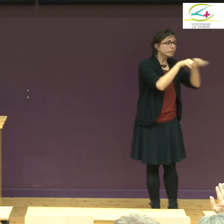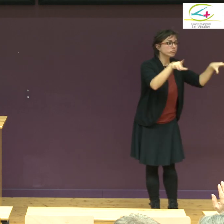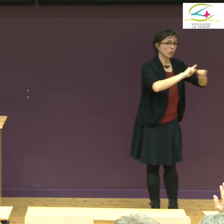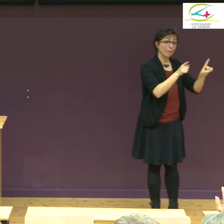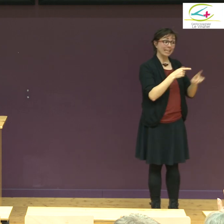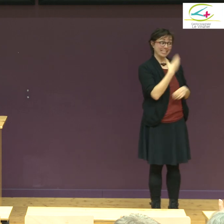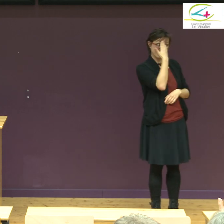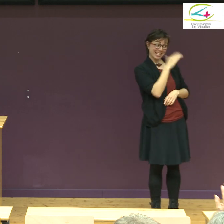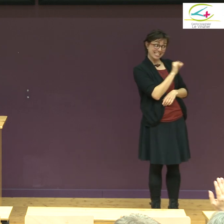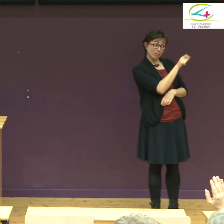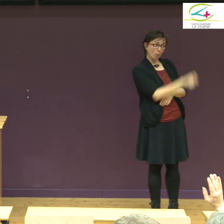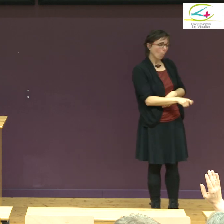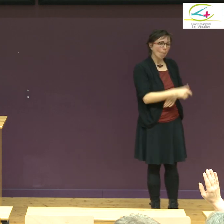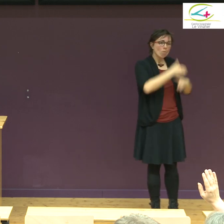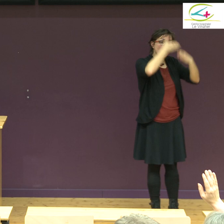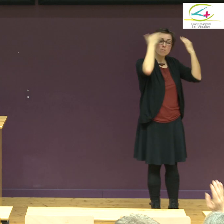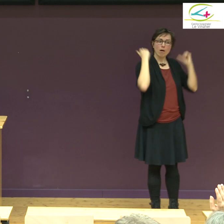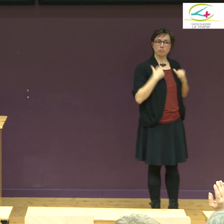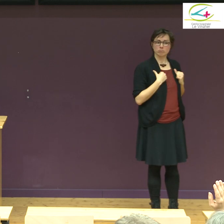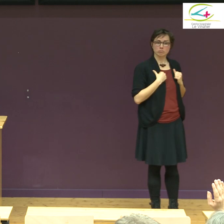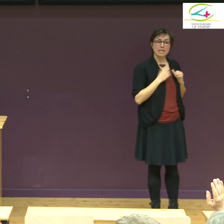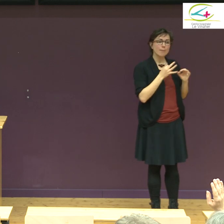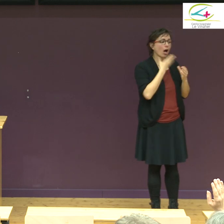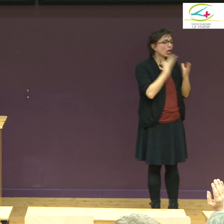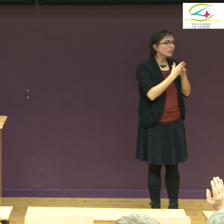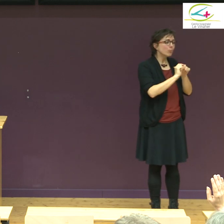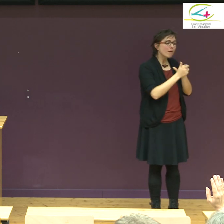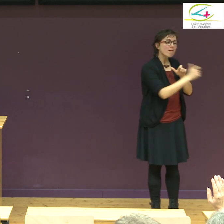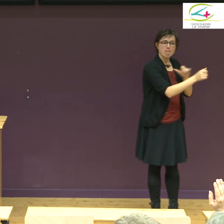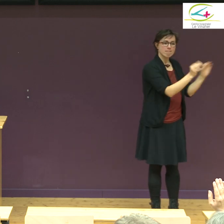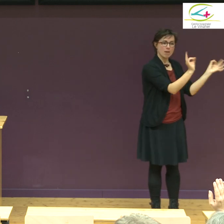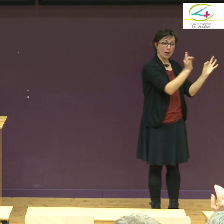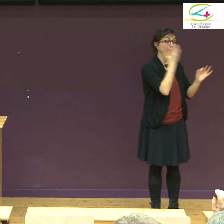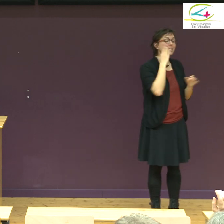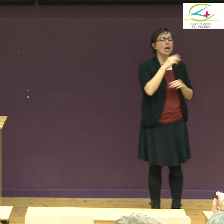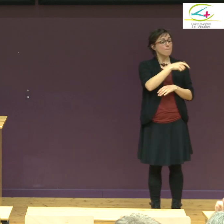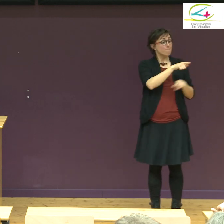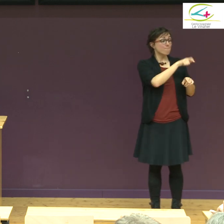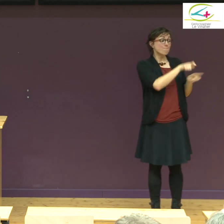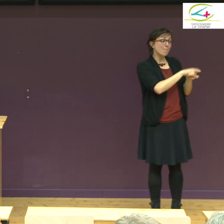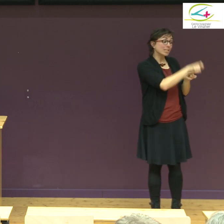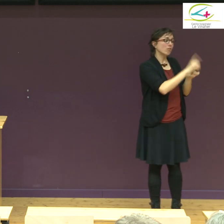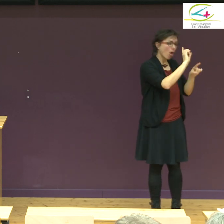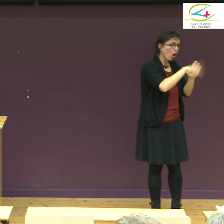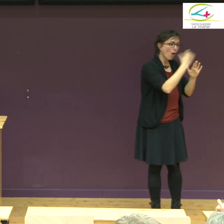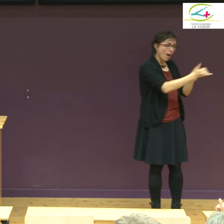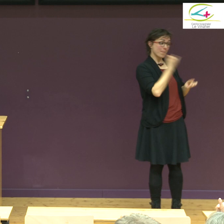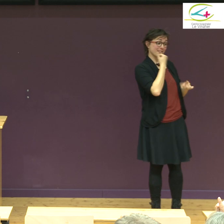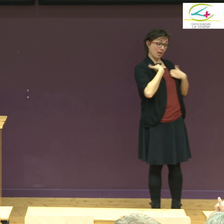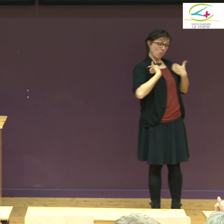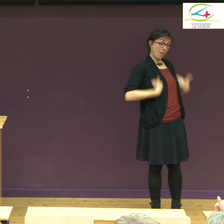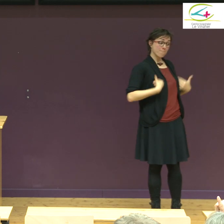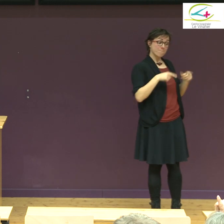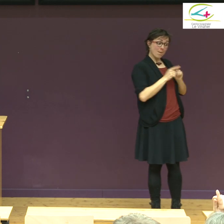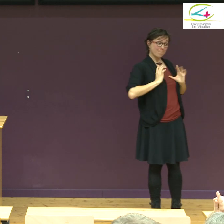vous êtes, vous ne saurez pas qui est la personne qui a le bout du fil. Il n'y aura pas de suivi si vous, la même personne rappelle. Ce sera pas forcément le même bénévole